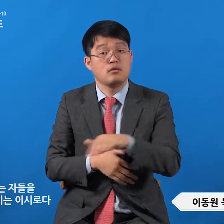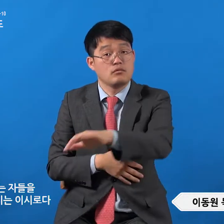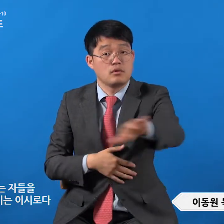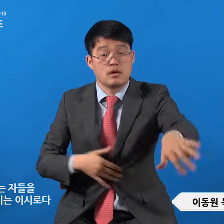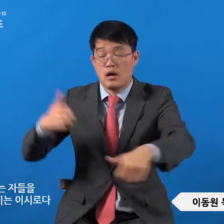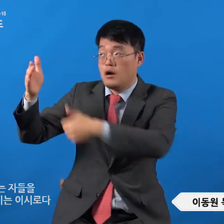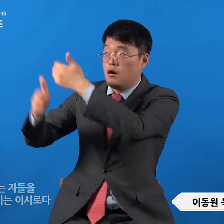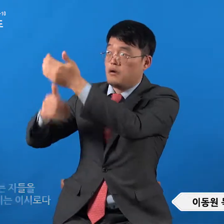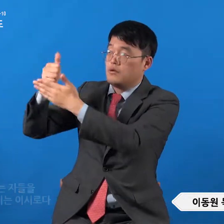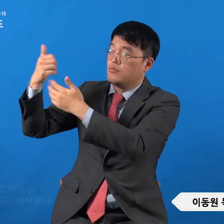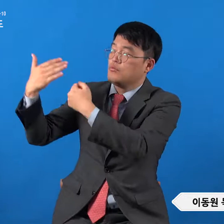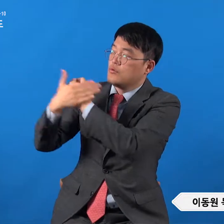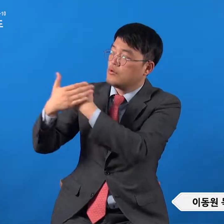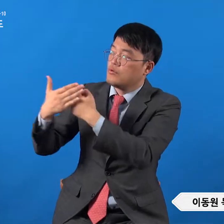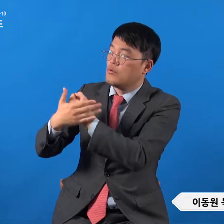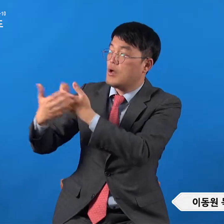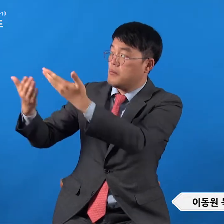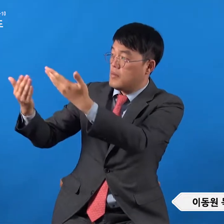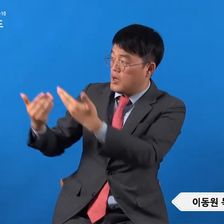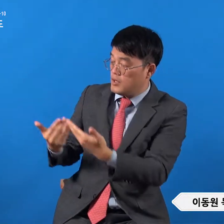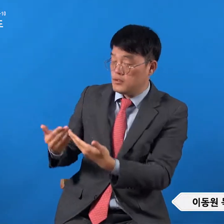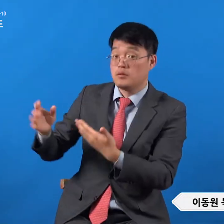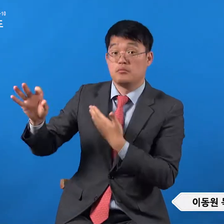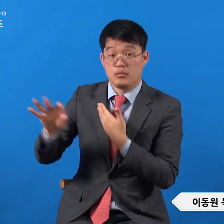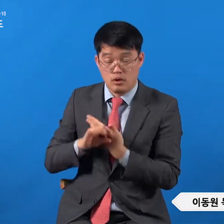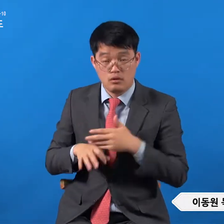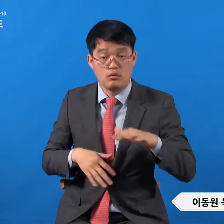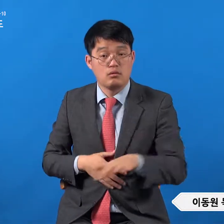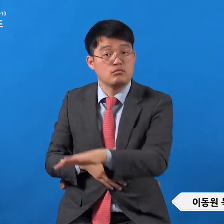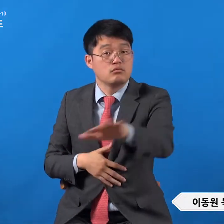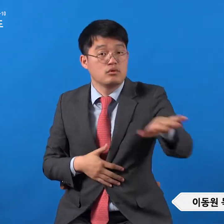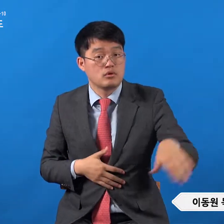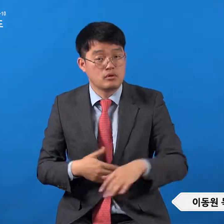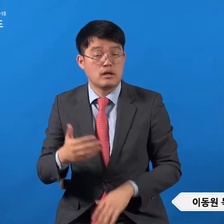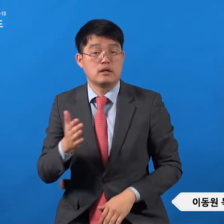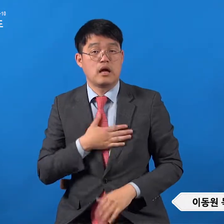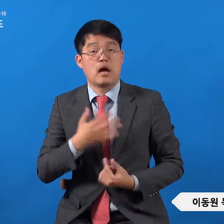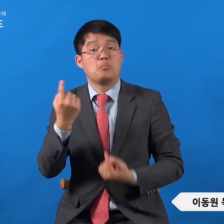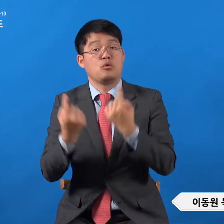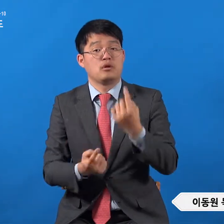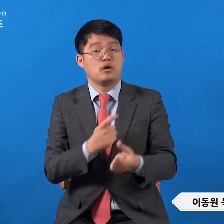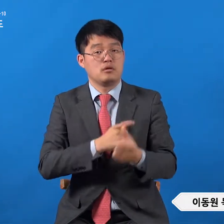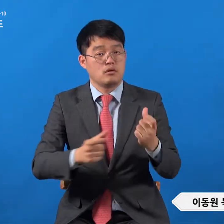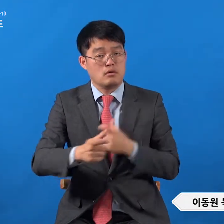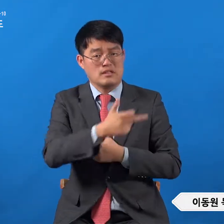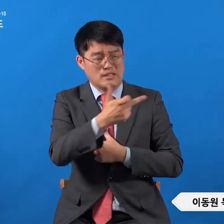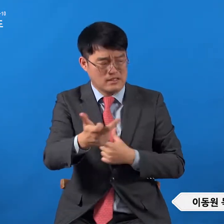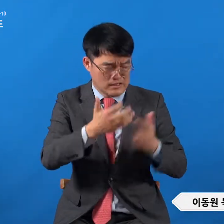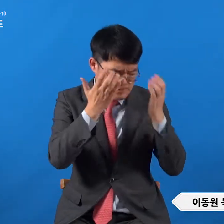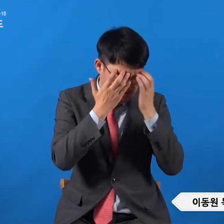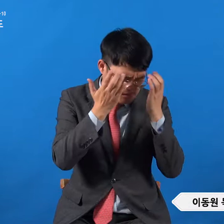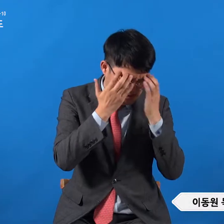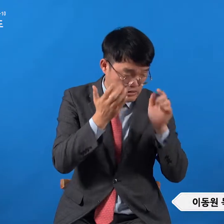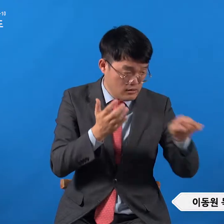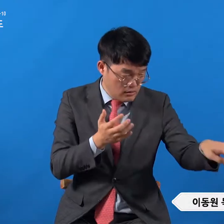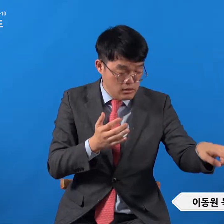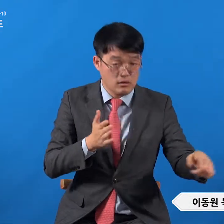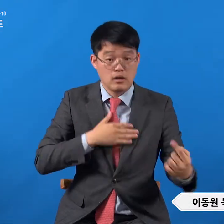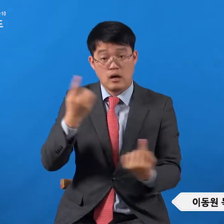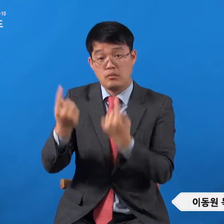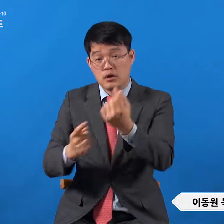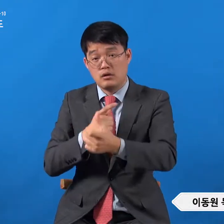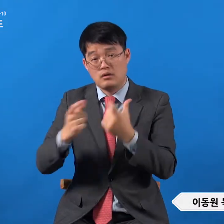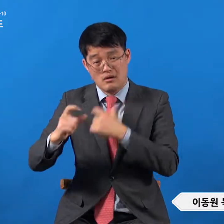우리가 하나님의 위로를 체험하는 그 순간 우리는 나보다 더 큰 환난, 나보다